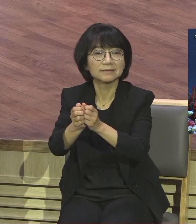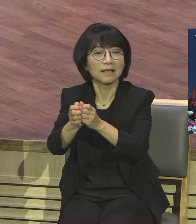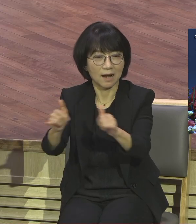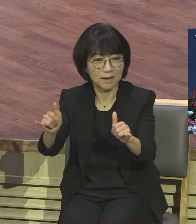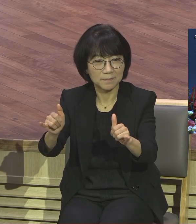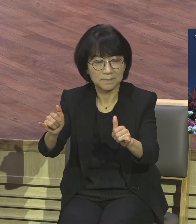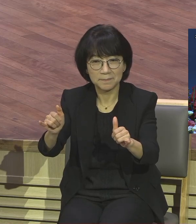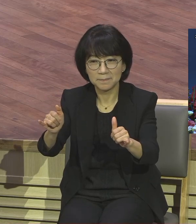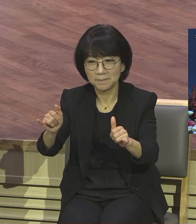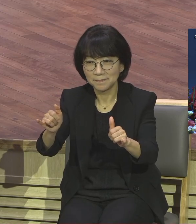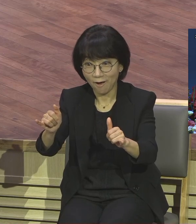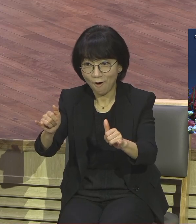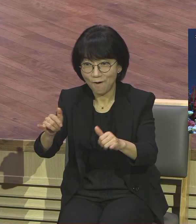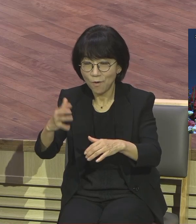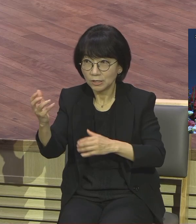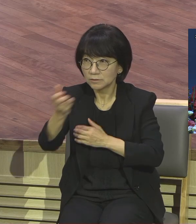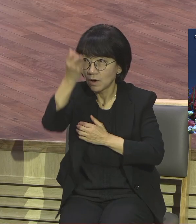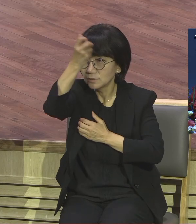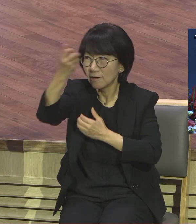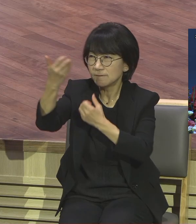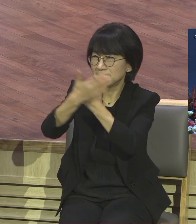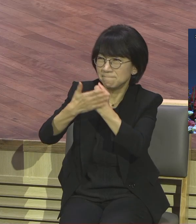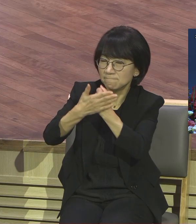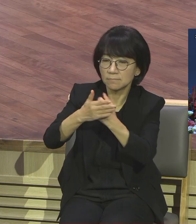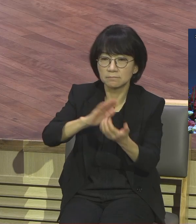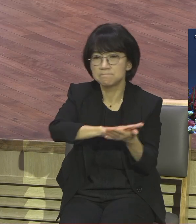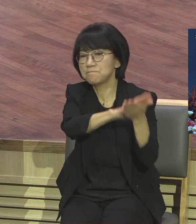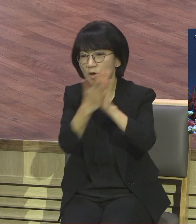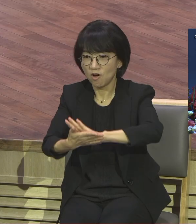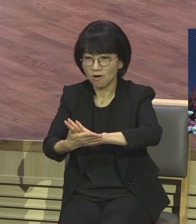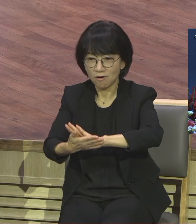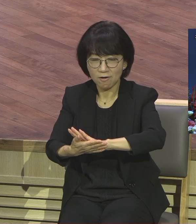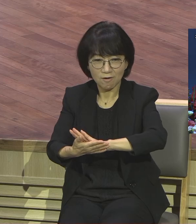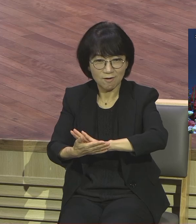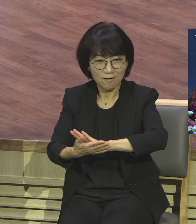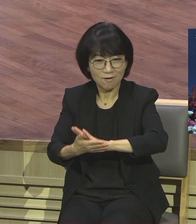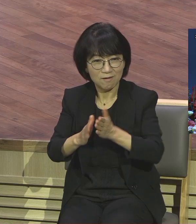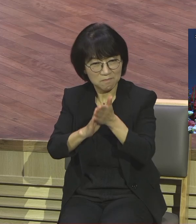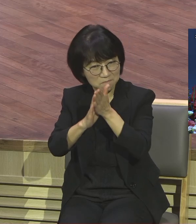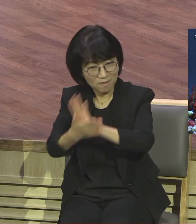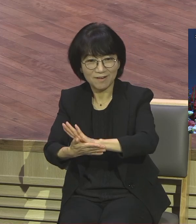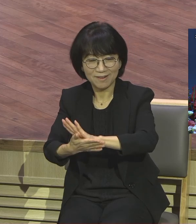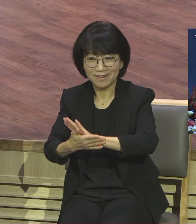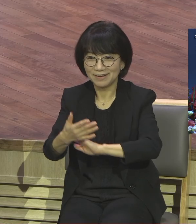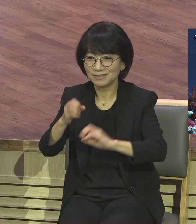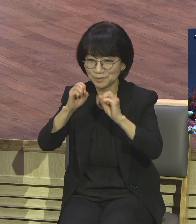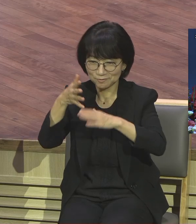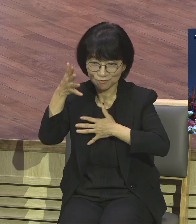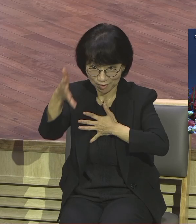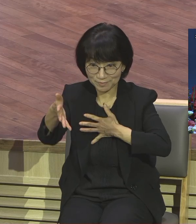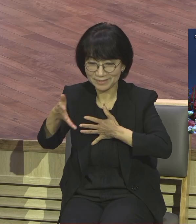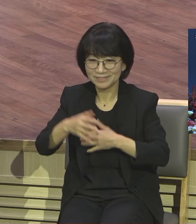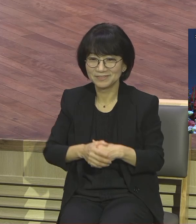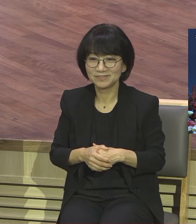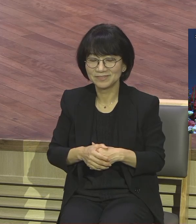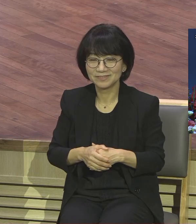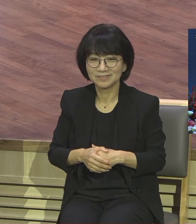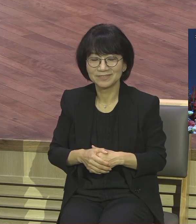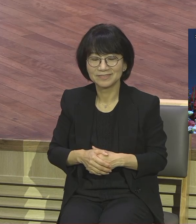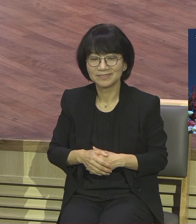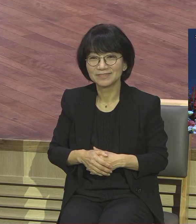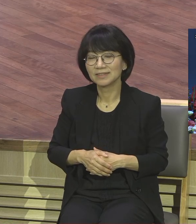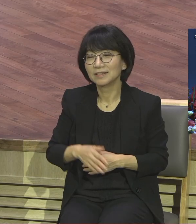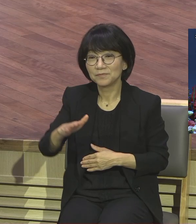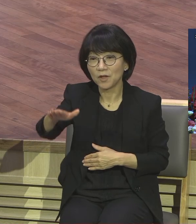도마가 성령으로 변화가 되었어요. 예배 한번 제대로 드렸더니. 자, 여러분도 말씀이 선포된 이